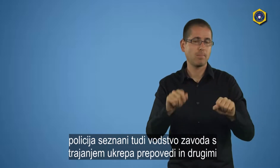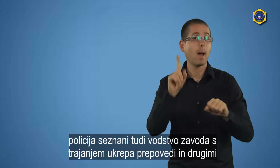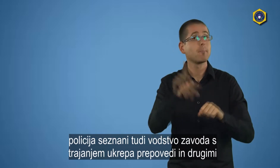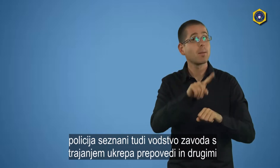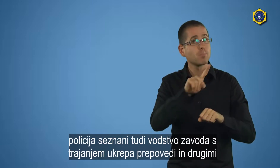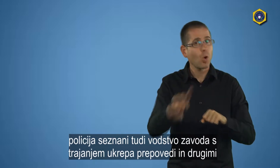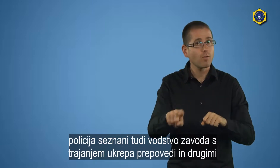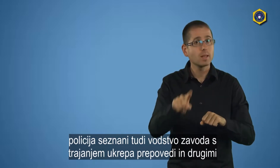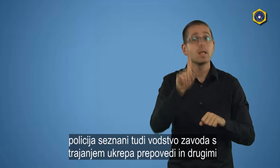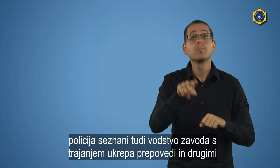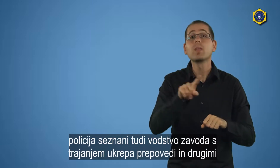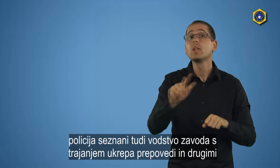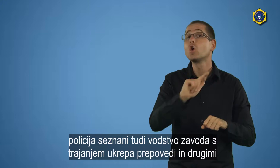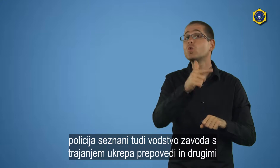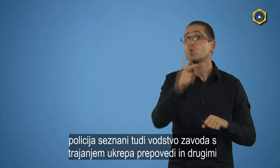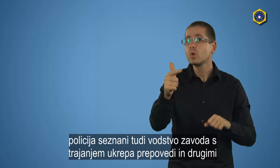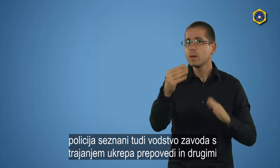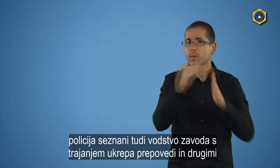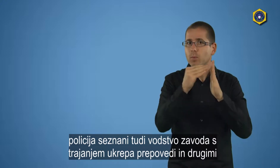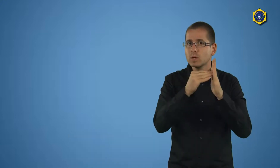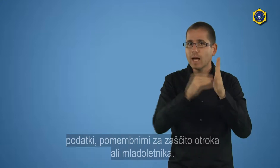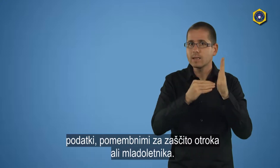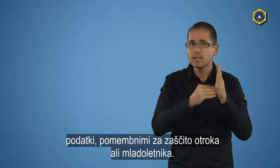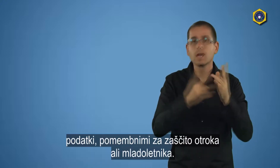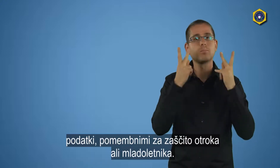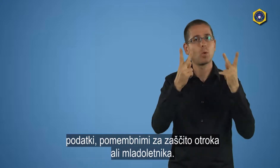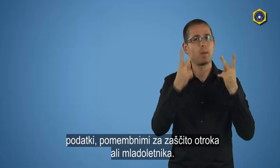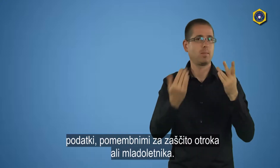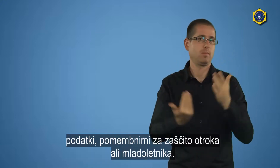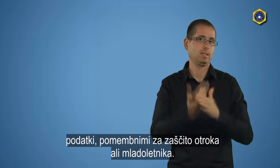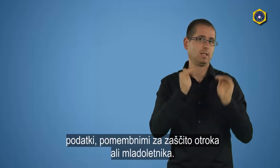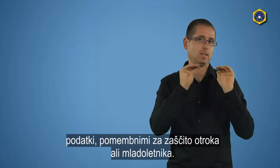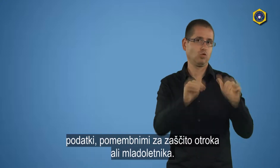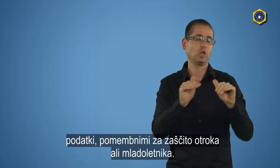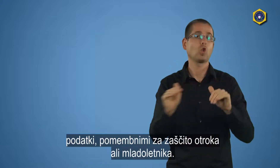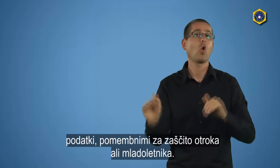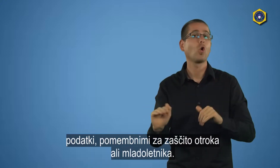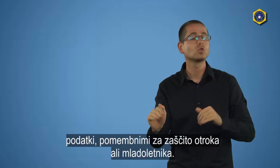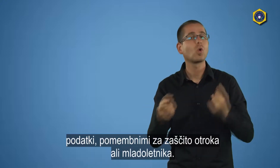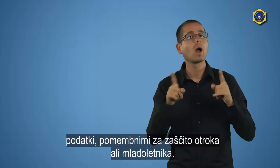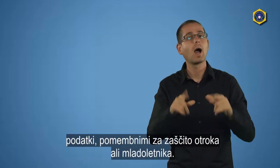pomembnimi za zaščito otroka ali mladoletnika.